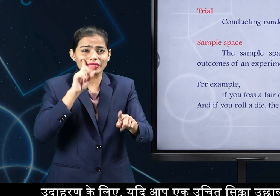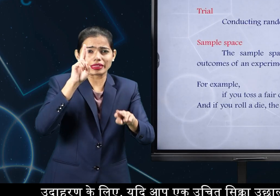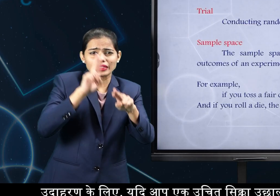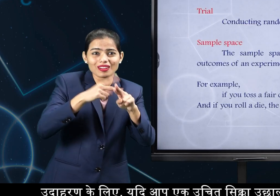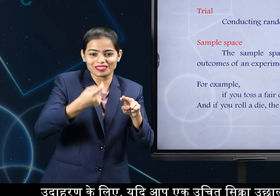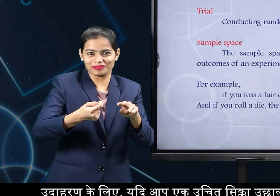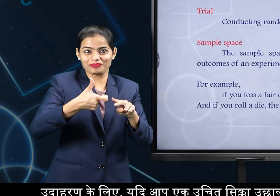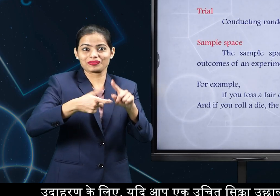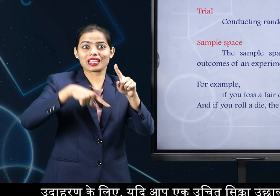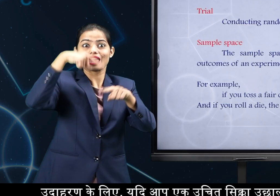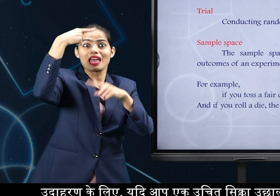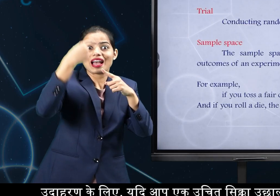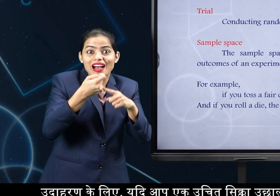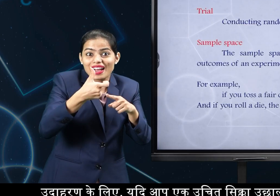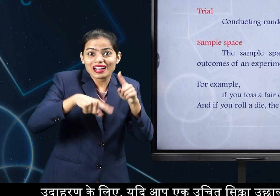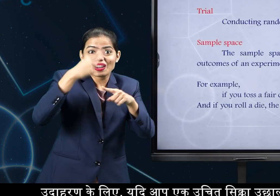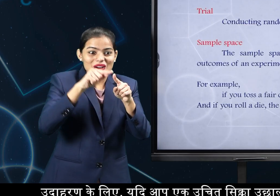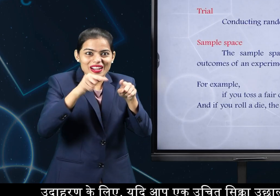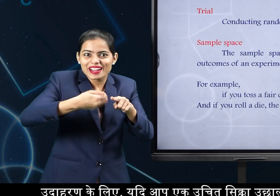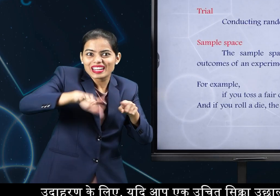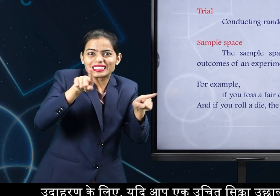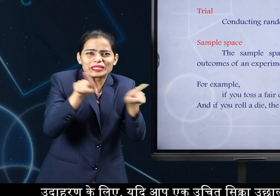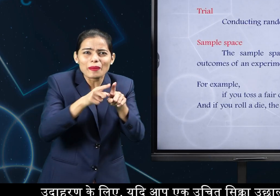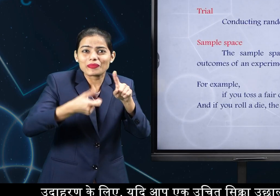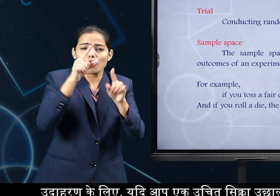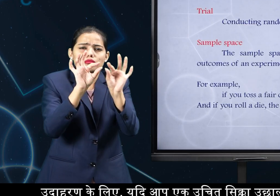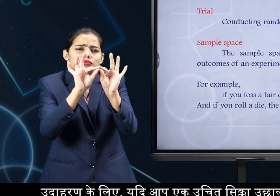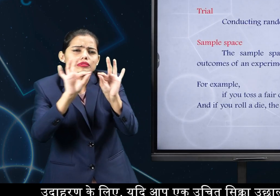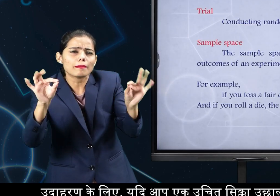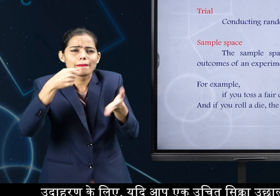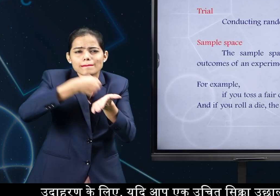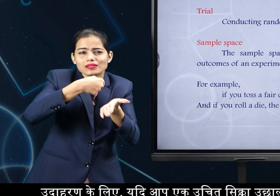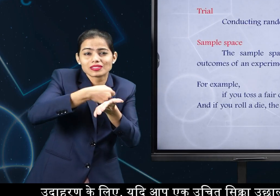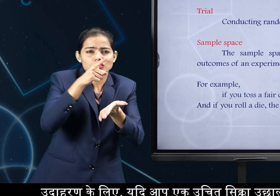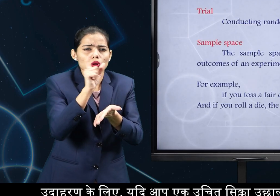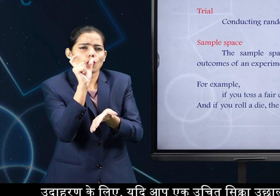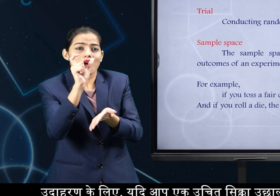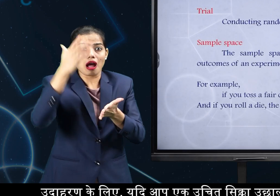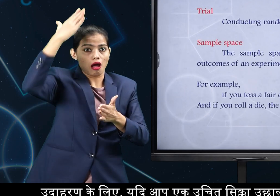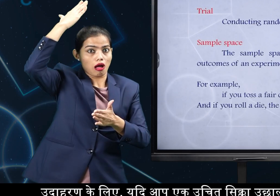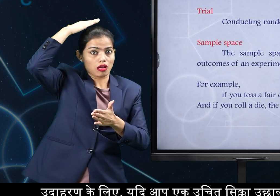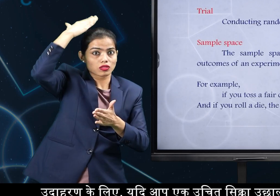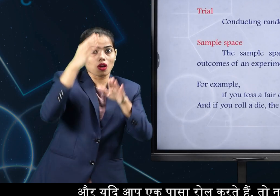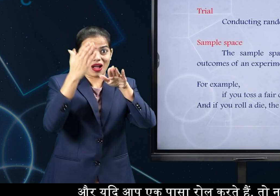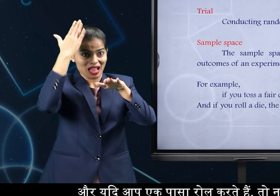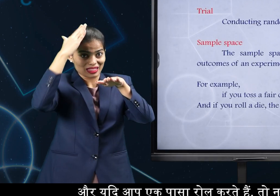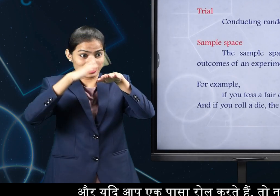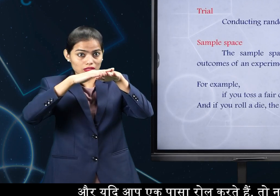यदि आप एक उचित सिक्का उछालते हैं तो नमूना स्थान हेड्स टेल होगा, और यदि आप एक